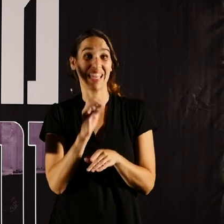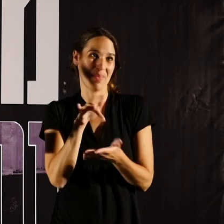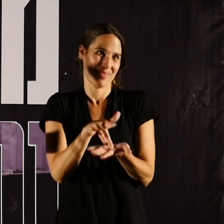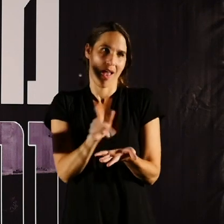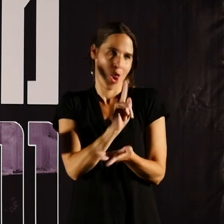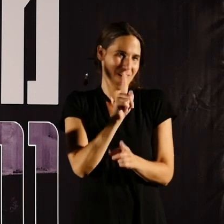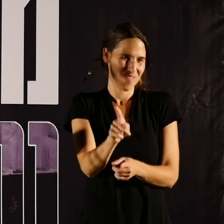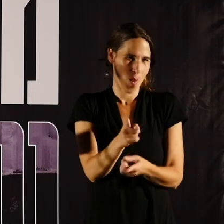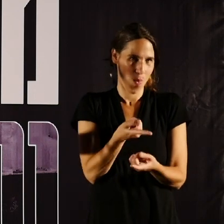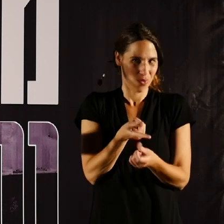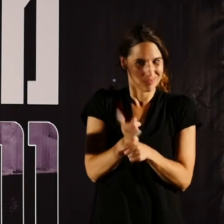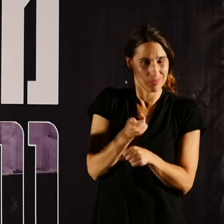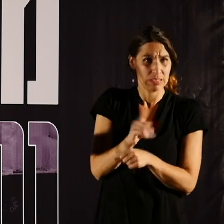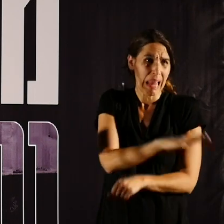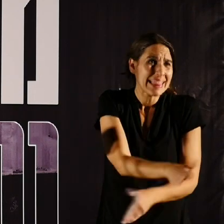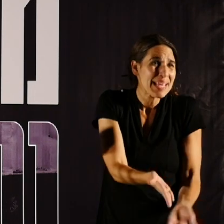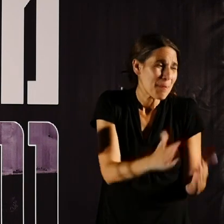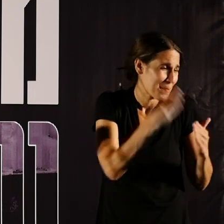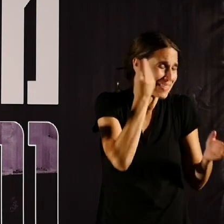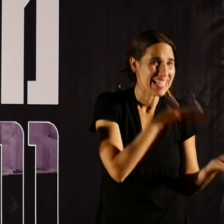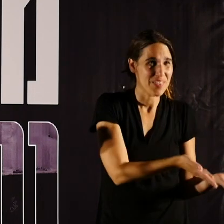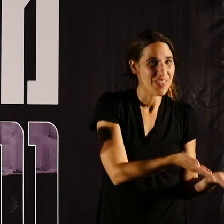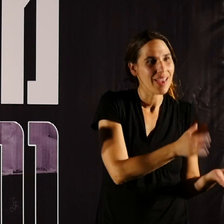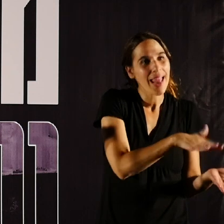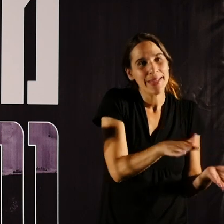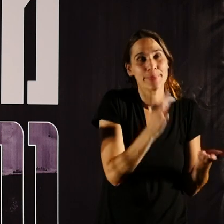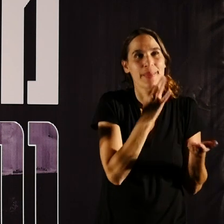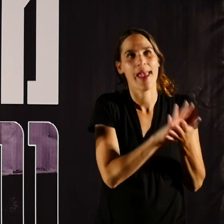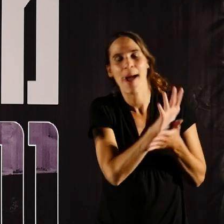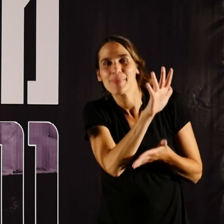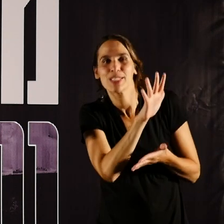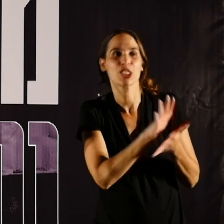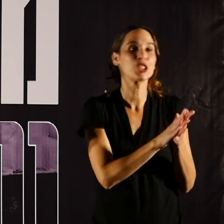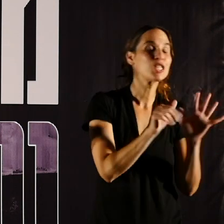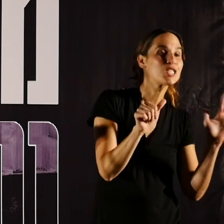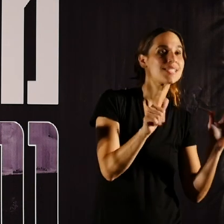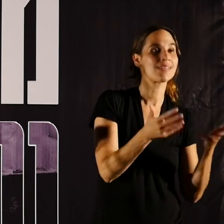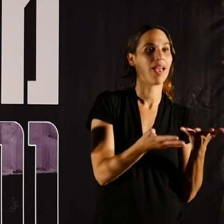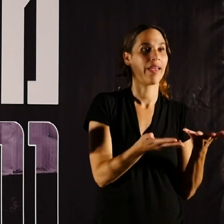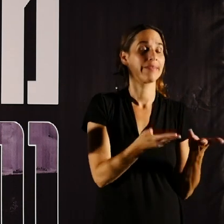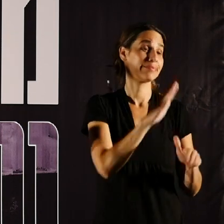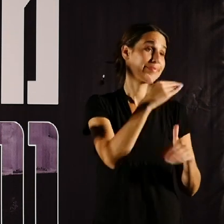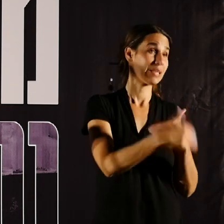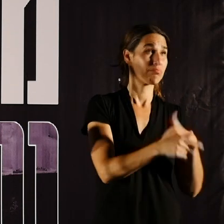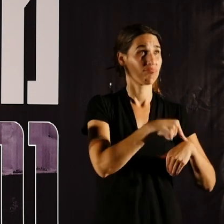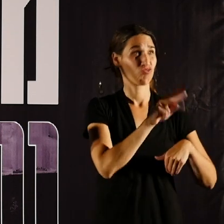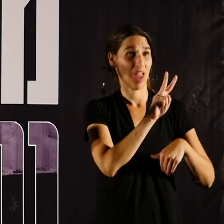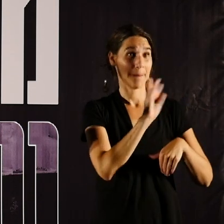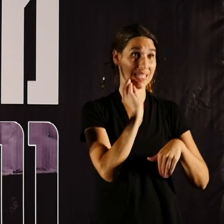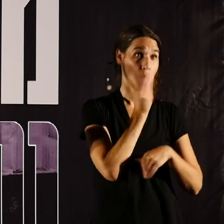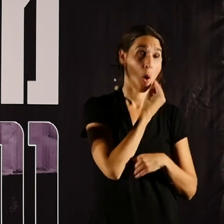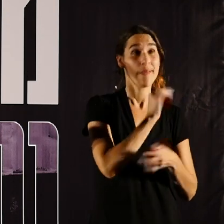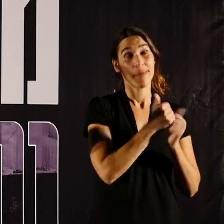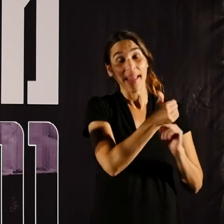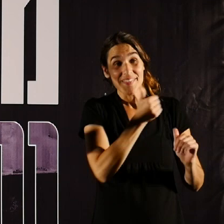הסתם הם מתגרים בך ילדים מהבית ספר ילדים בני 15 16 מסיימים באזור שתיים בצהריים